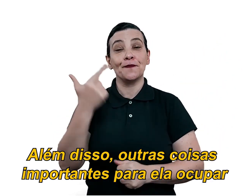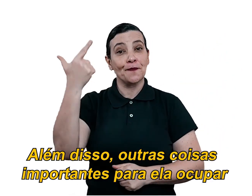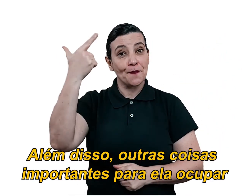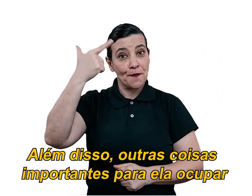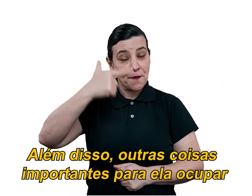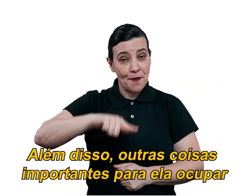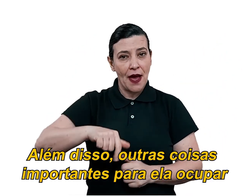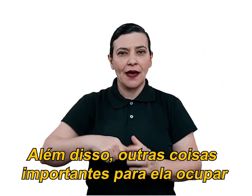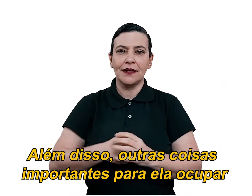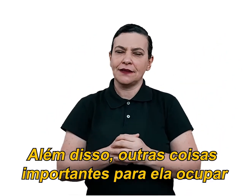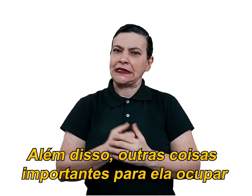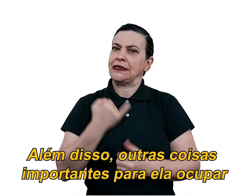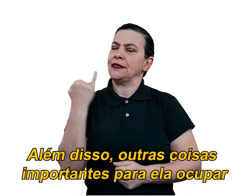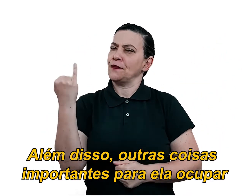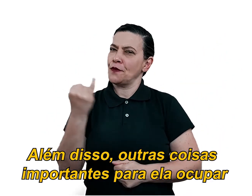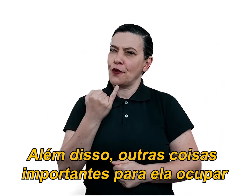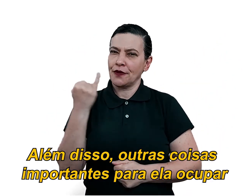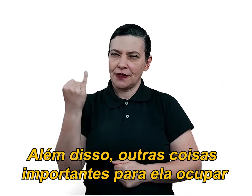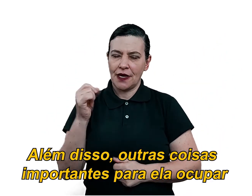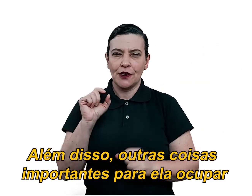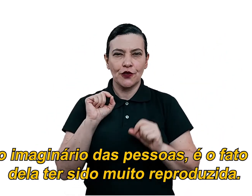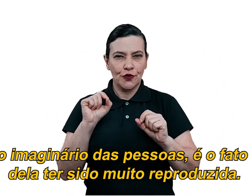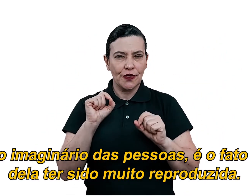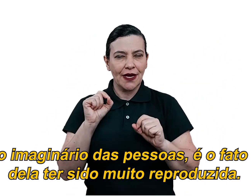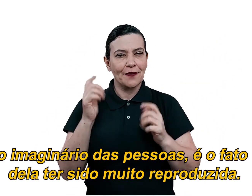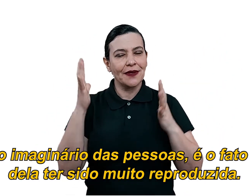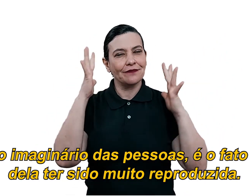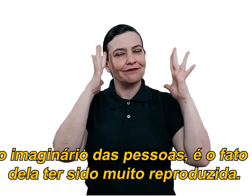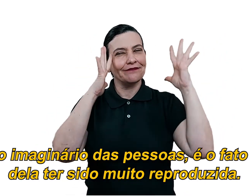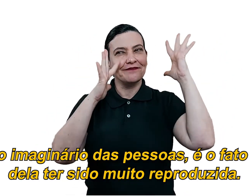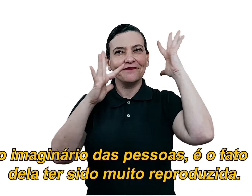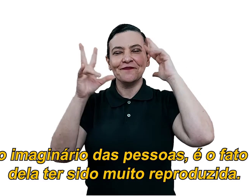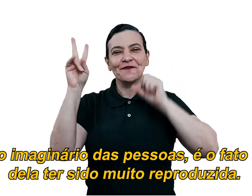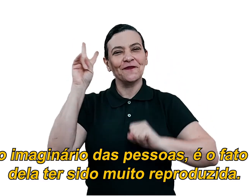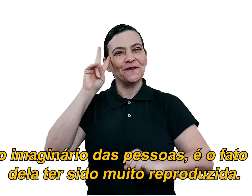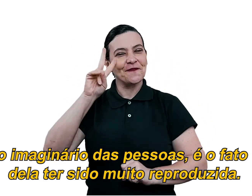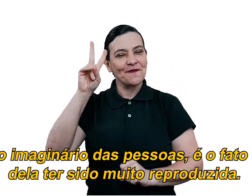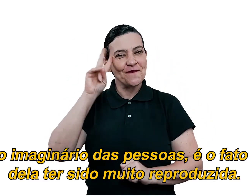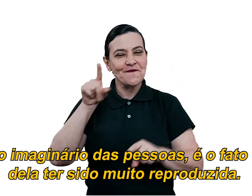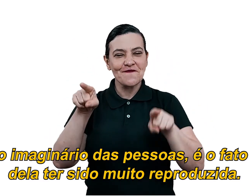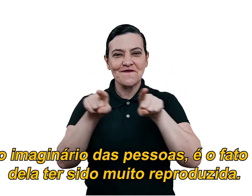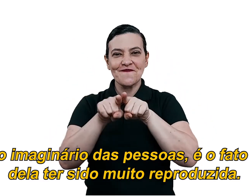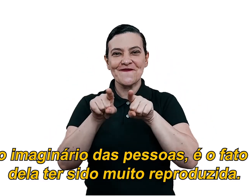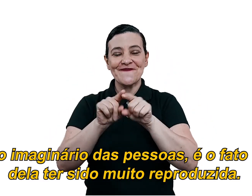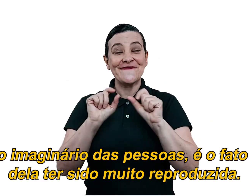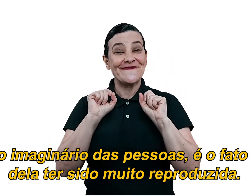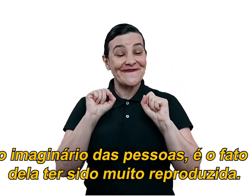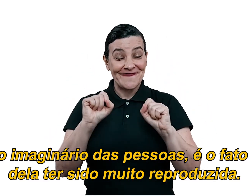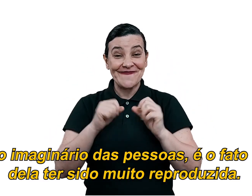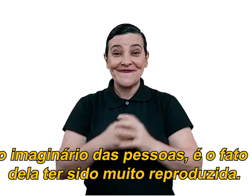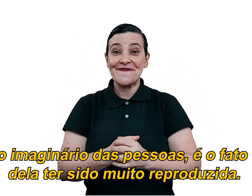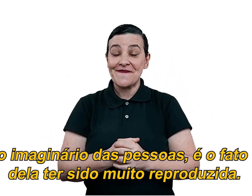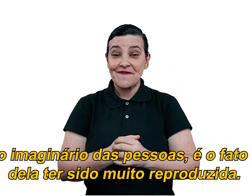né, outras coisas importantes para ela ocupar o imaginário das pessoas é o fato dela ter sido muito